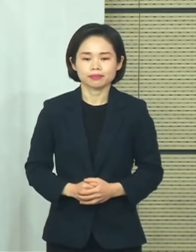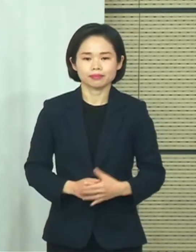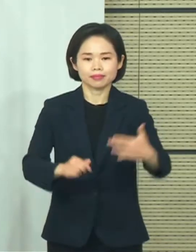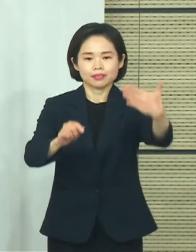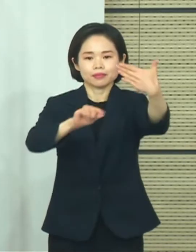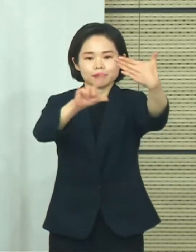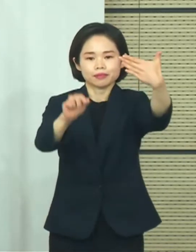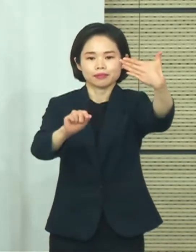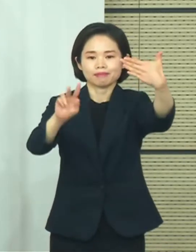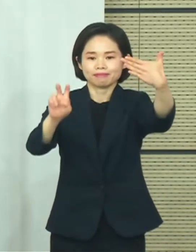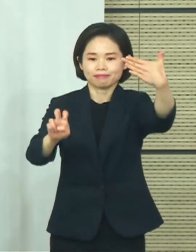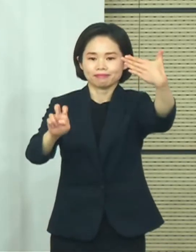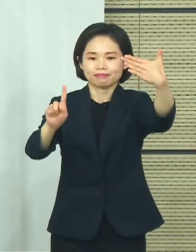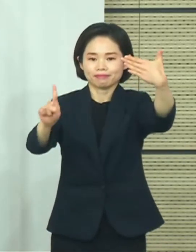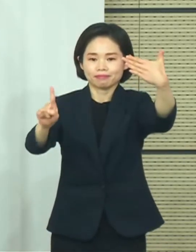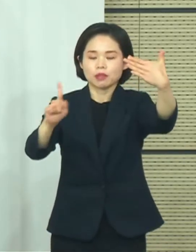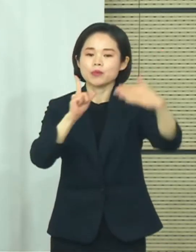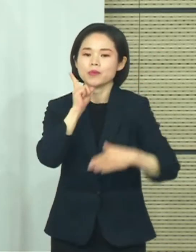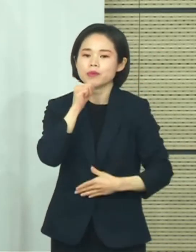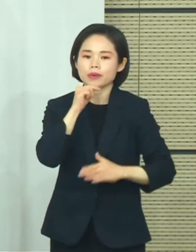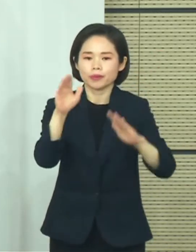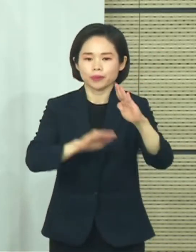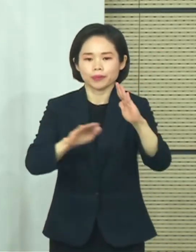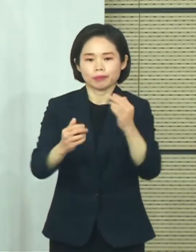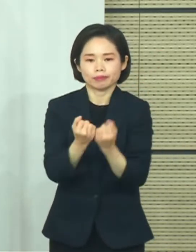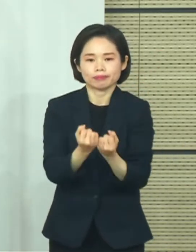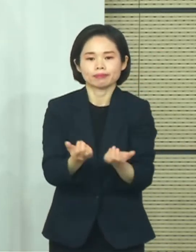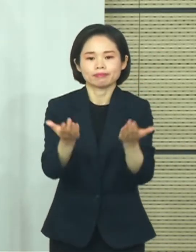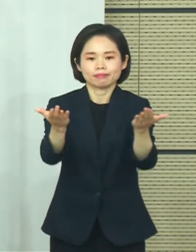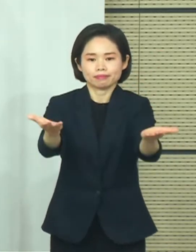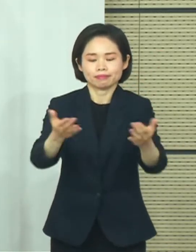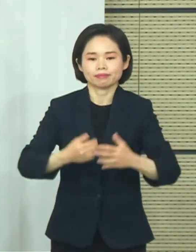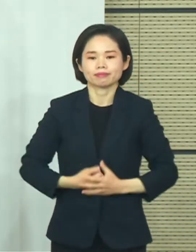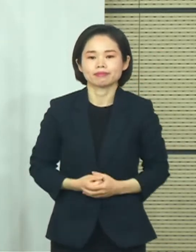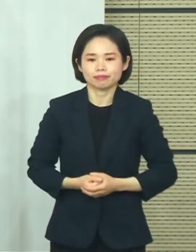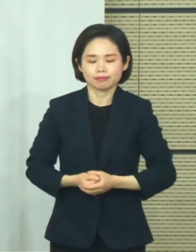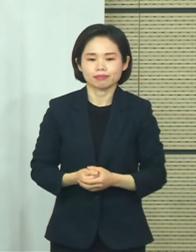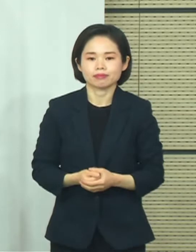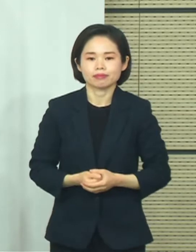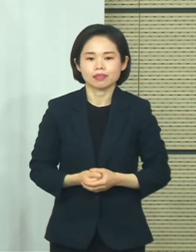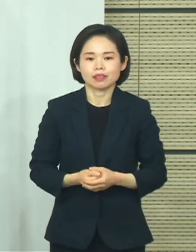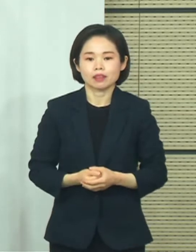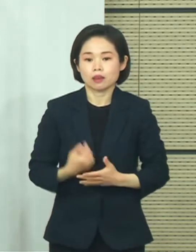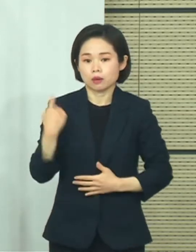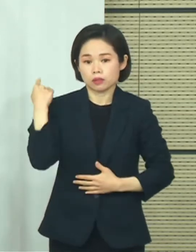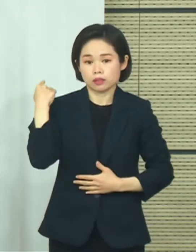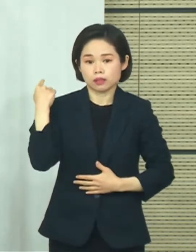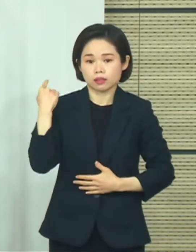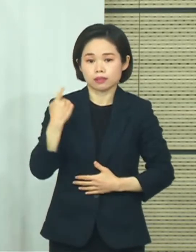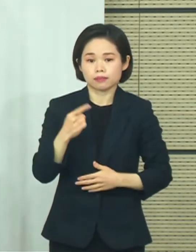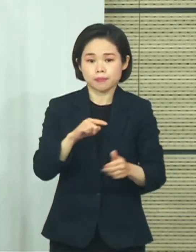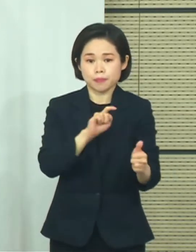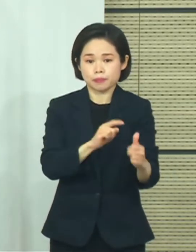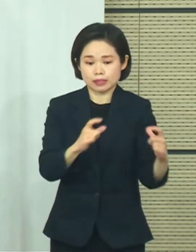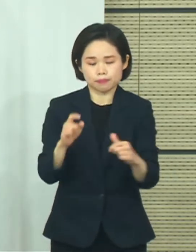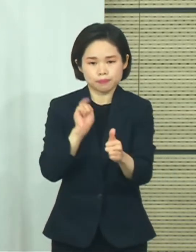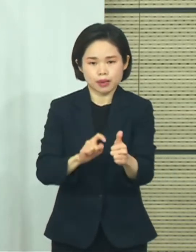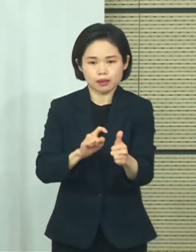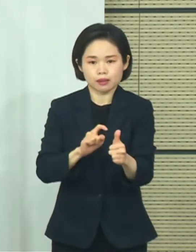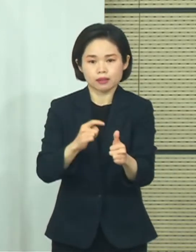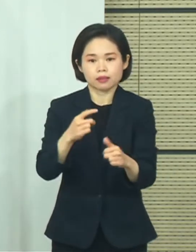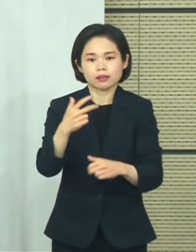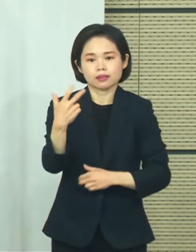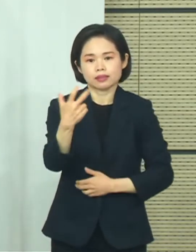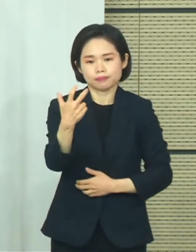9월 21일 월요일 증례 브리핑을 시작하겠습니다 오늘 0시 기존 순교한 자는 70명